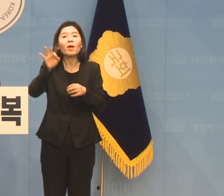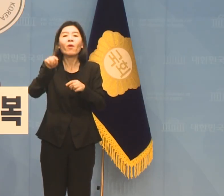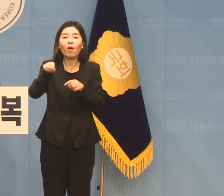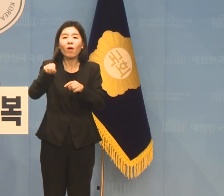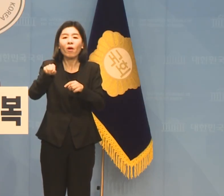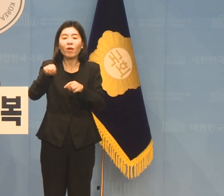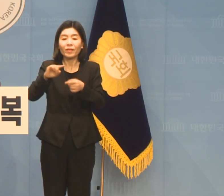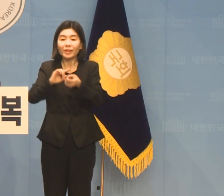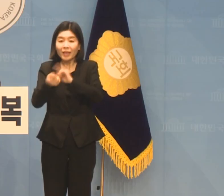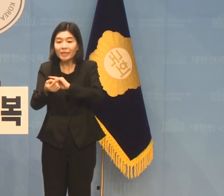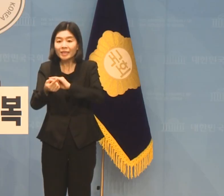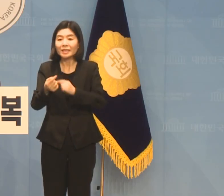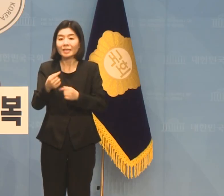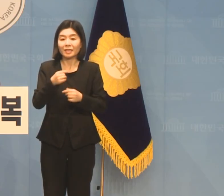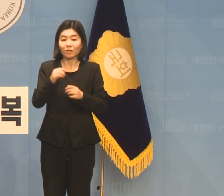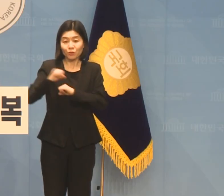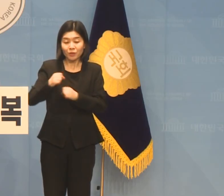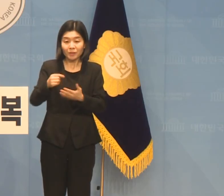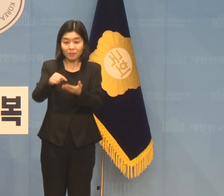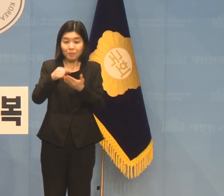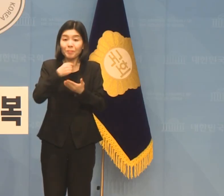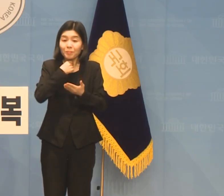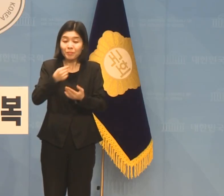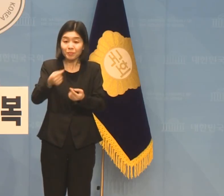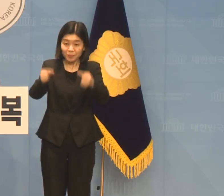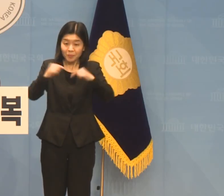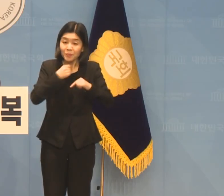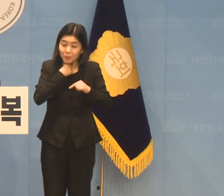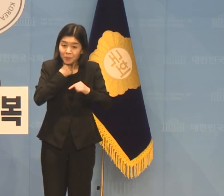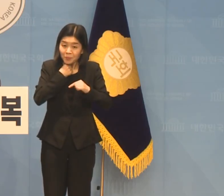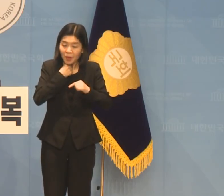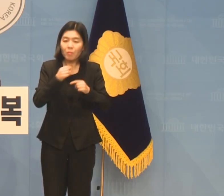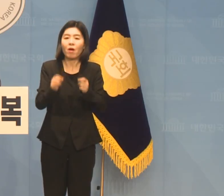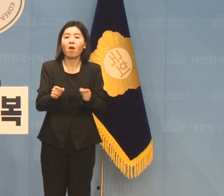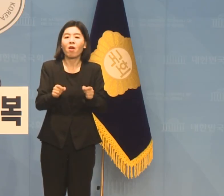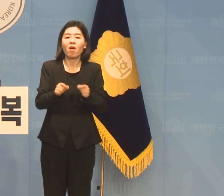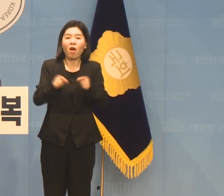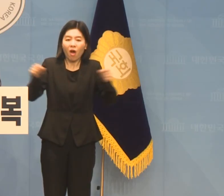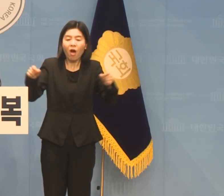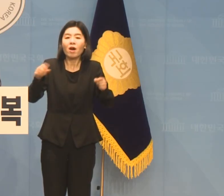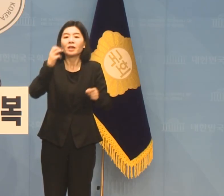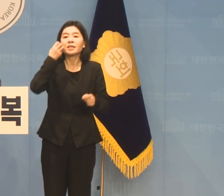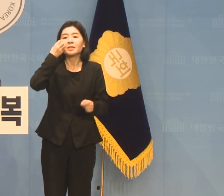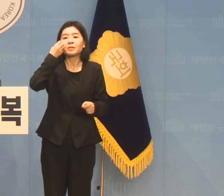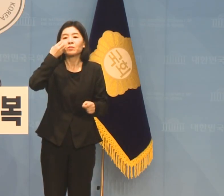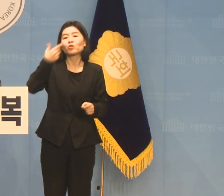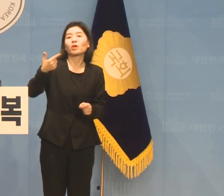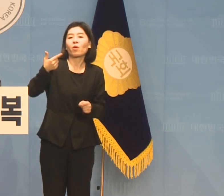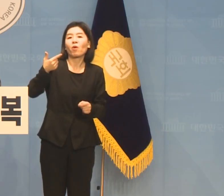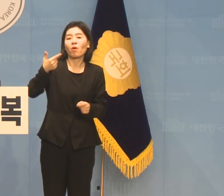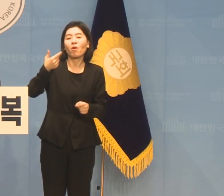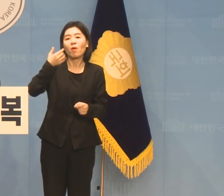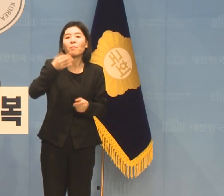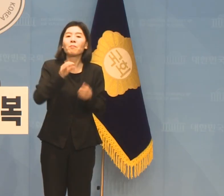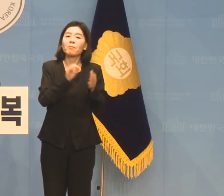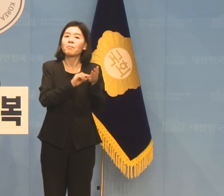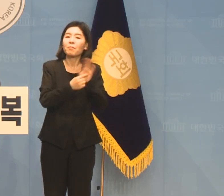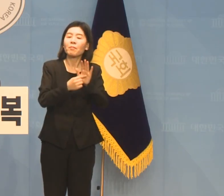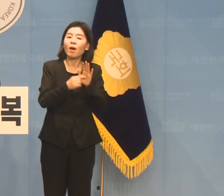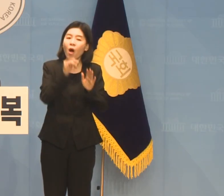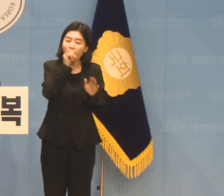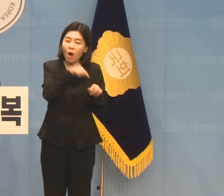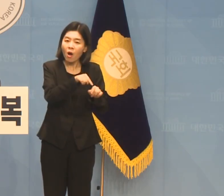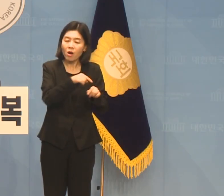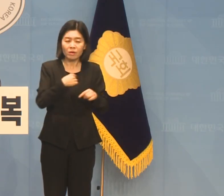36개월 모병제를 하자고 합니다. 지금의 인구 절벽인 상황에서 저는 국가의 비상 상황임을